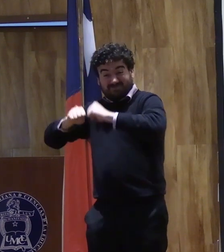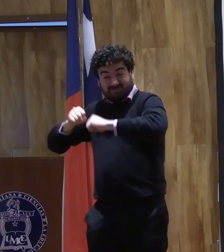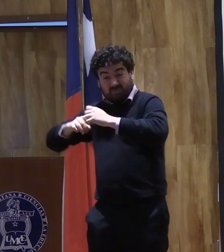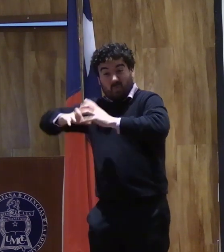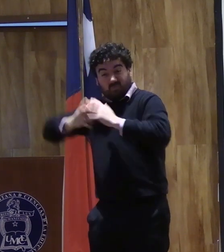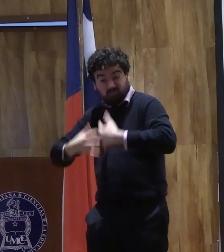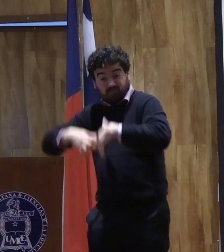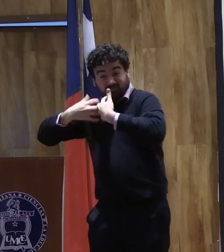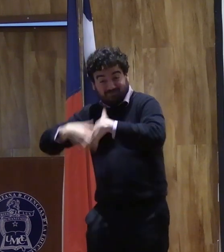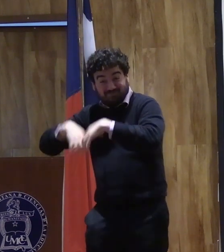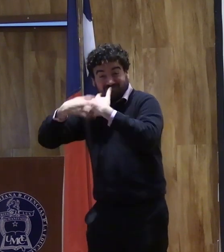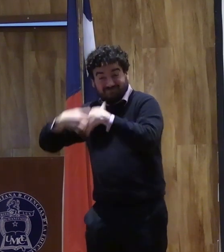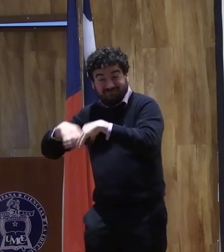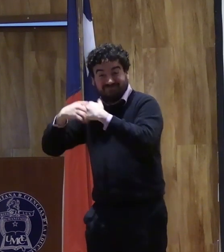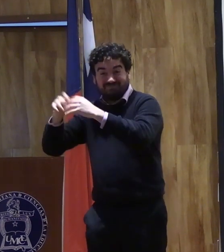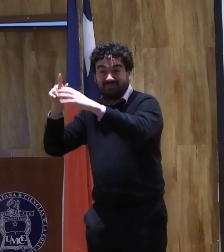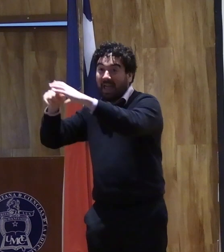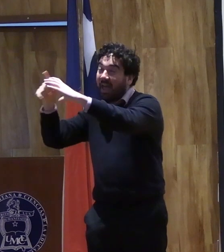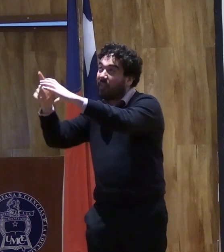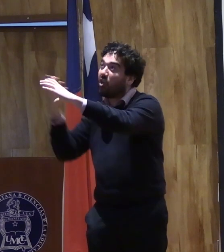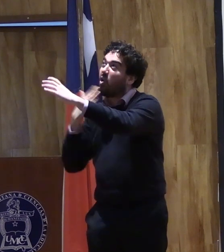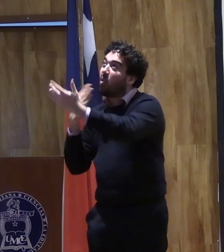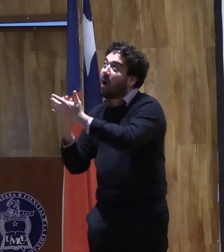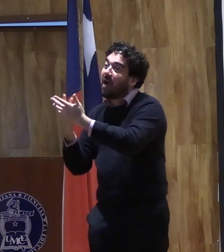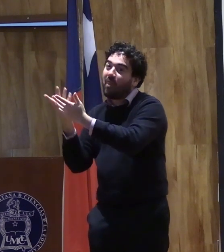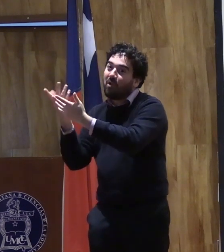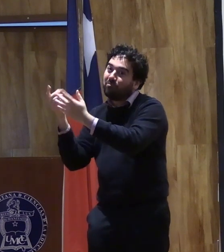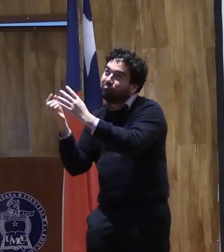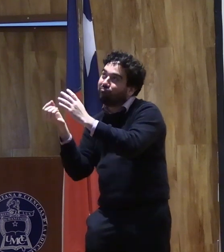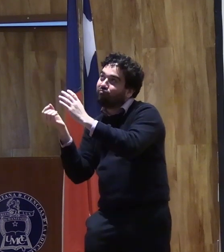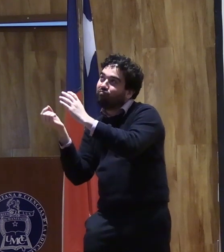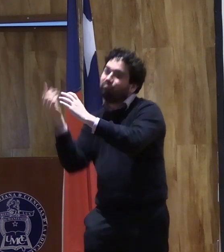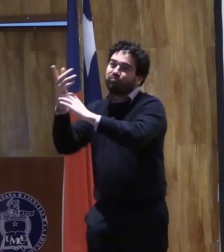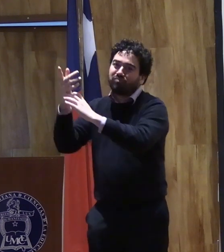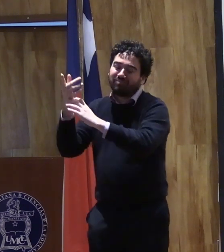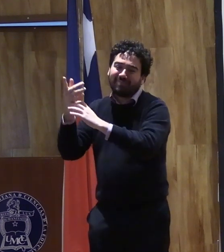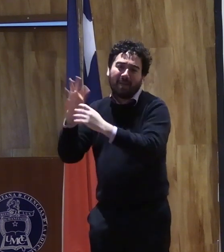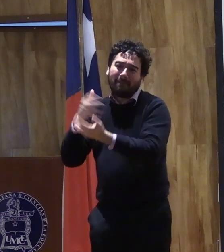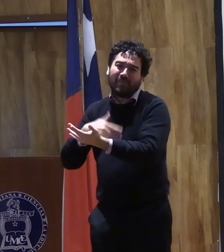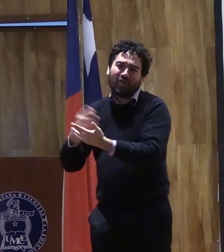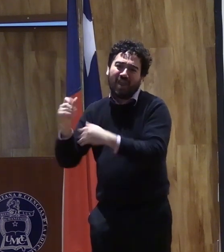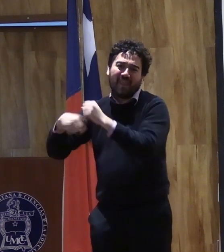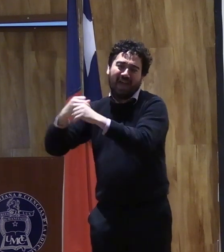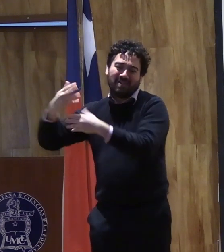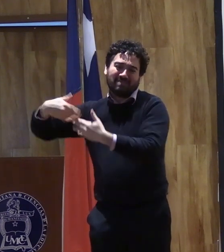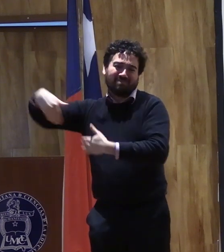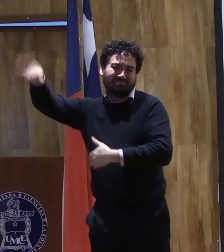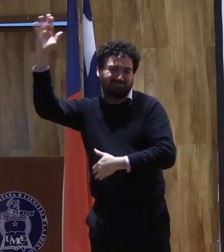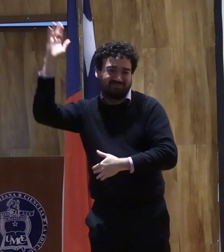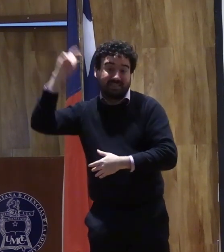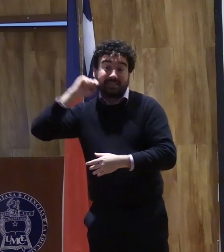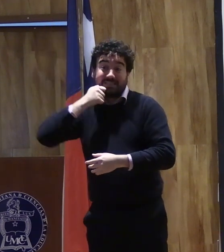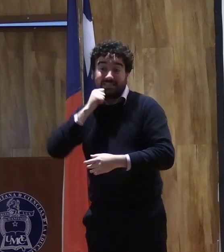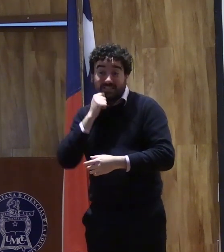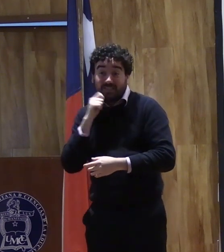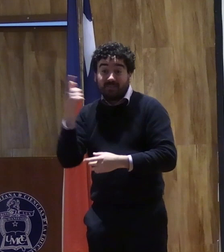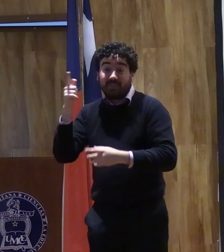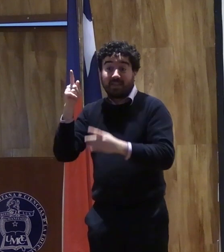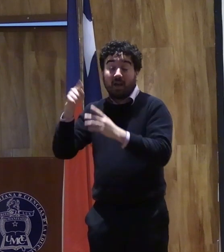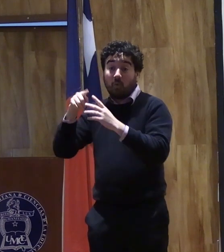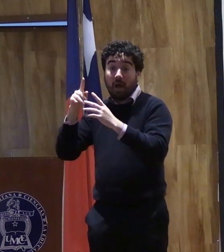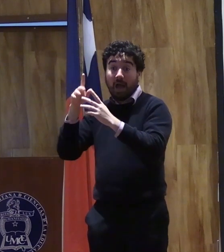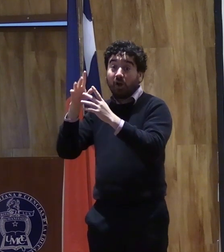eso va a tener una repercusión en muchos años más. Las fluctuaciones que pudiera tener el Sol son muy, muy, muy